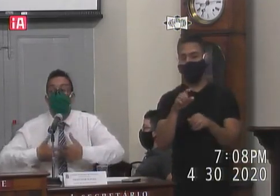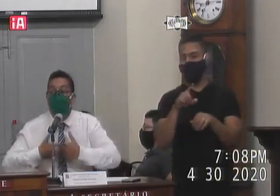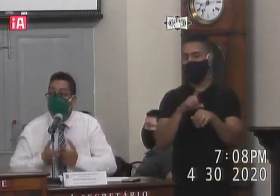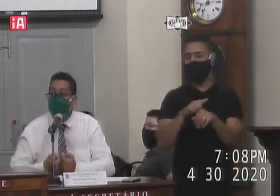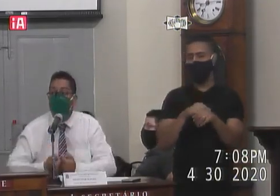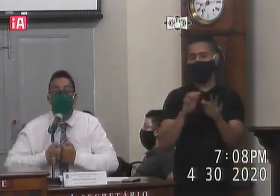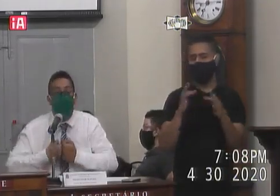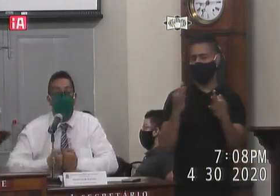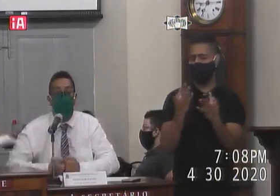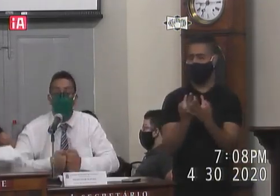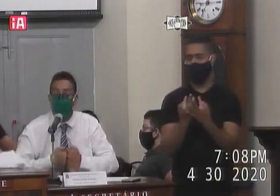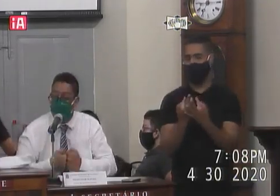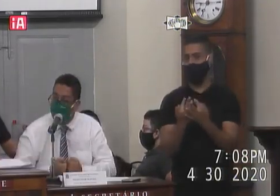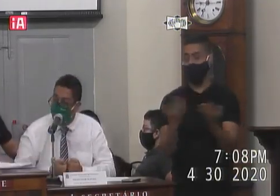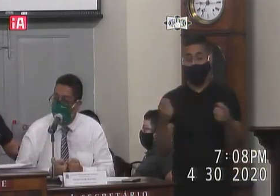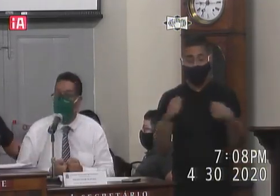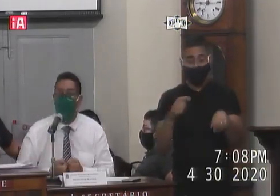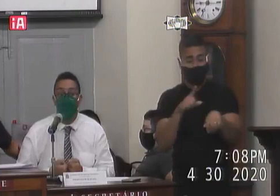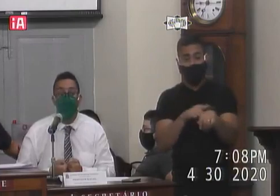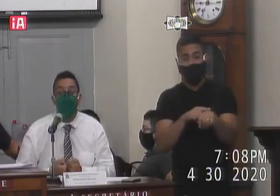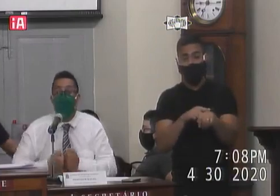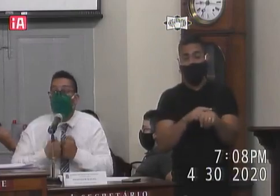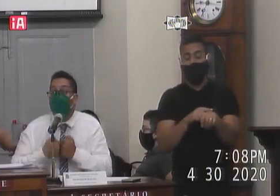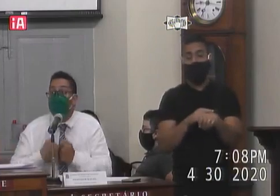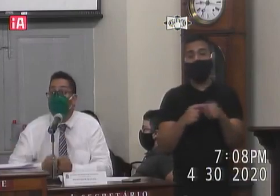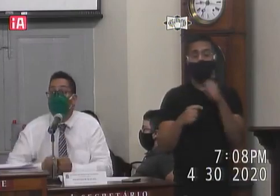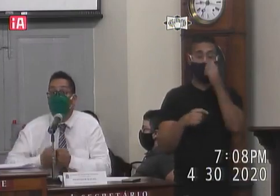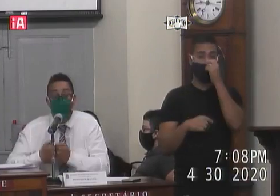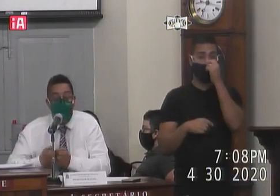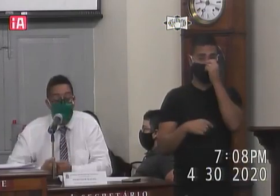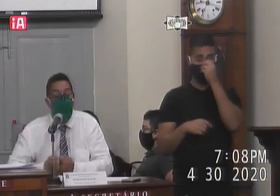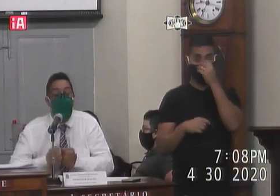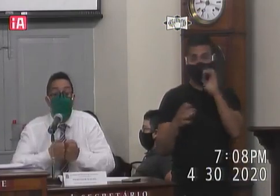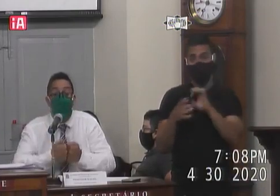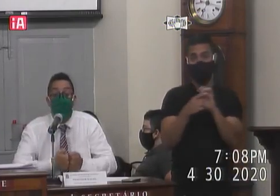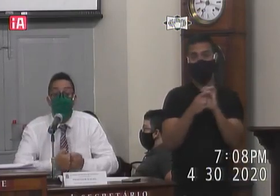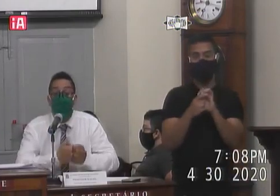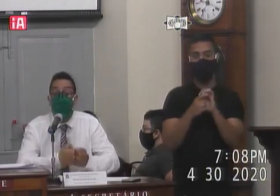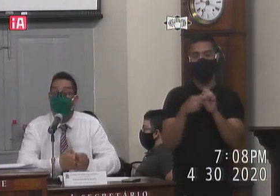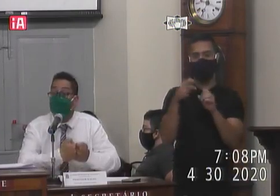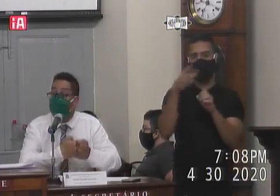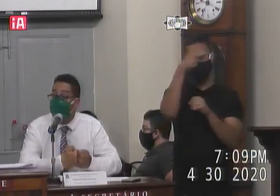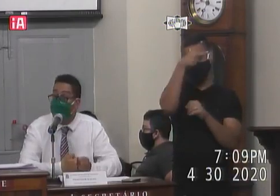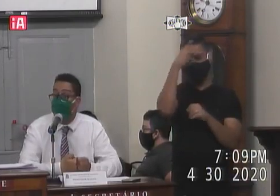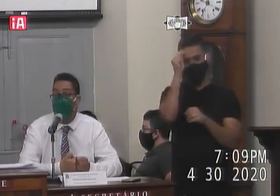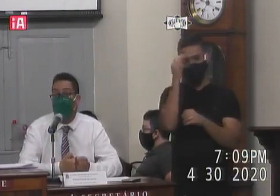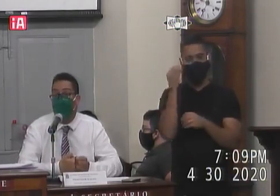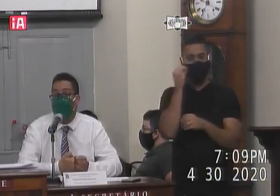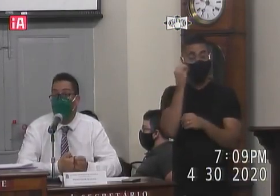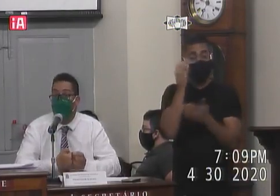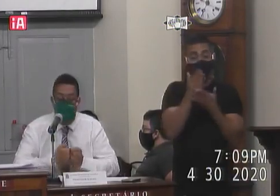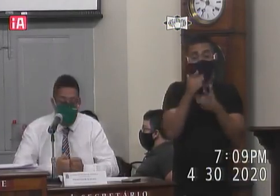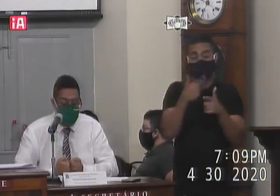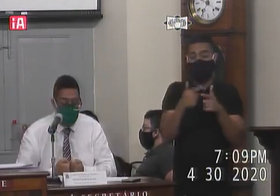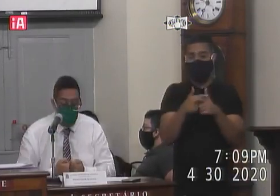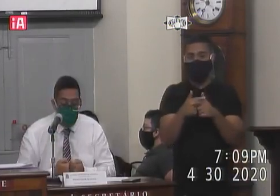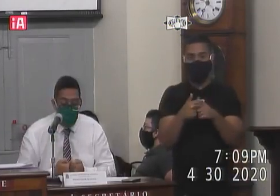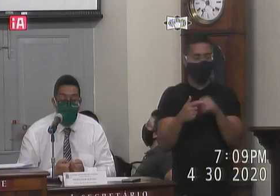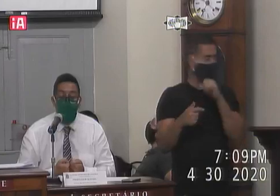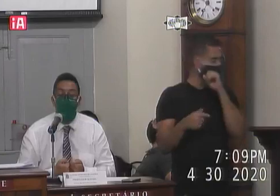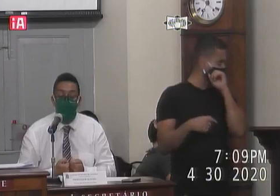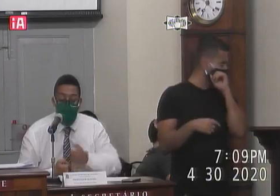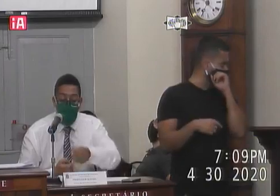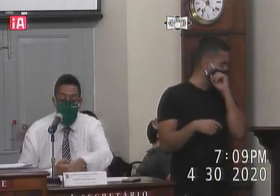estar unidos para ajudar o prefeito, com tranquilidade política, para ele poder gerir a crise. Eu conversando